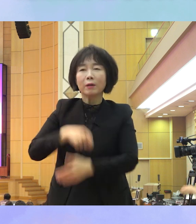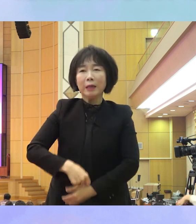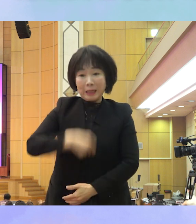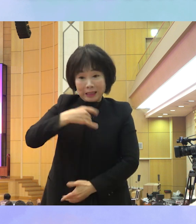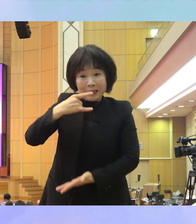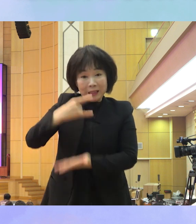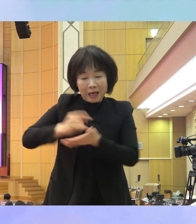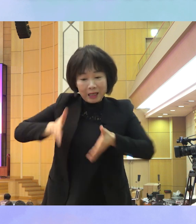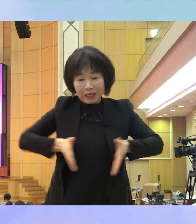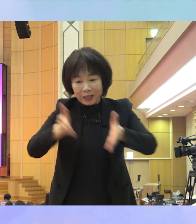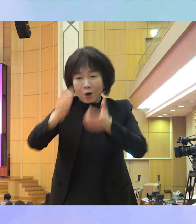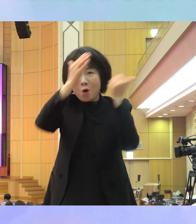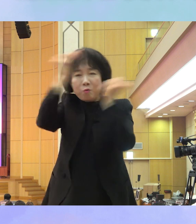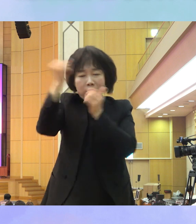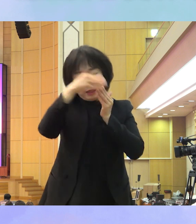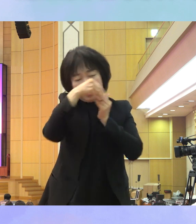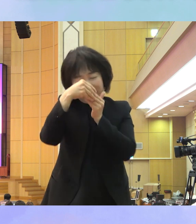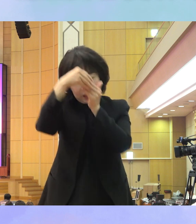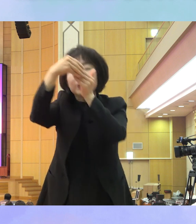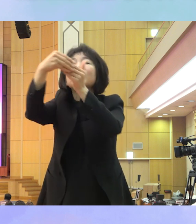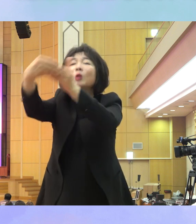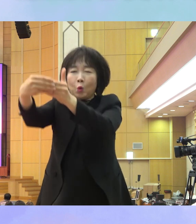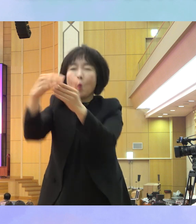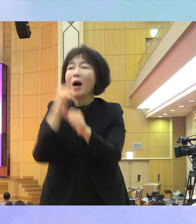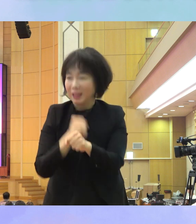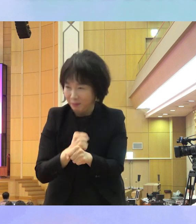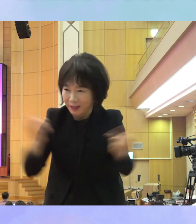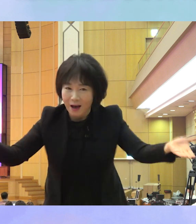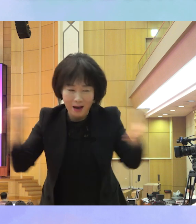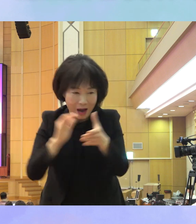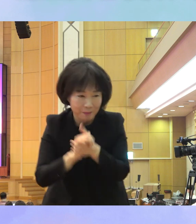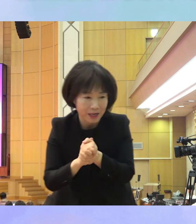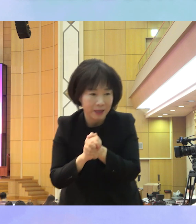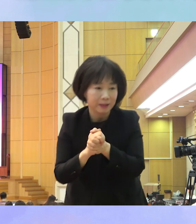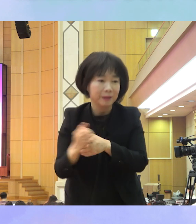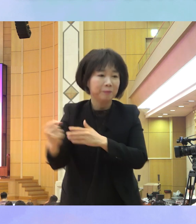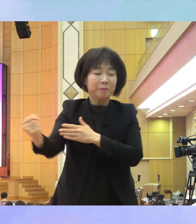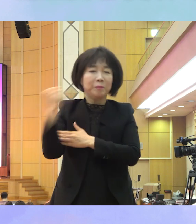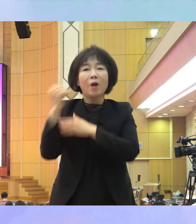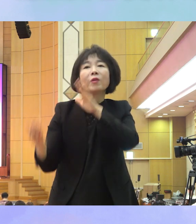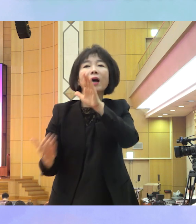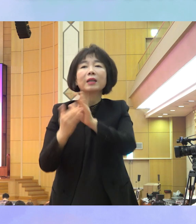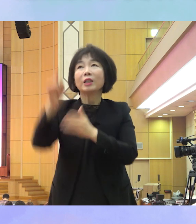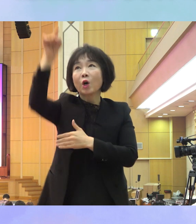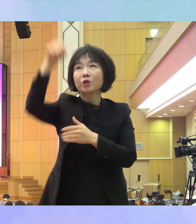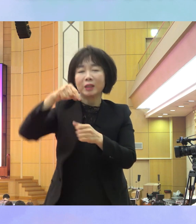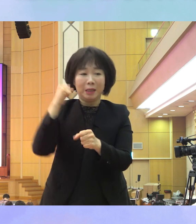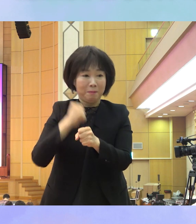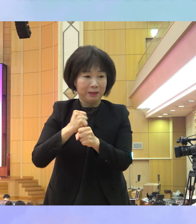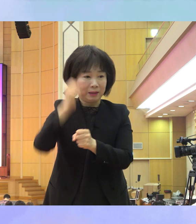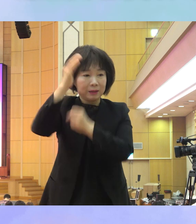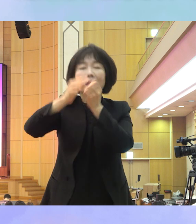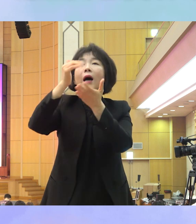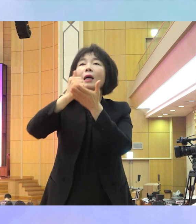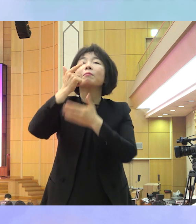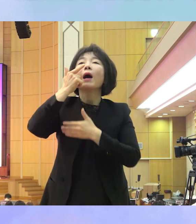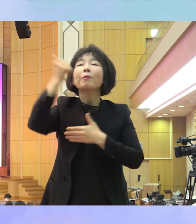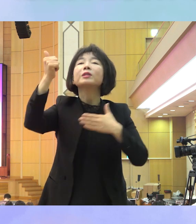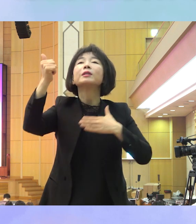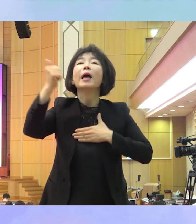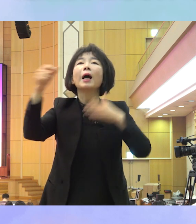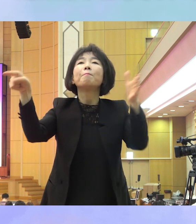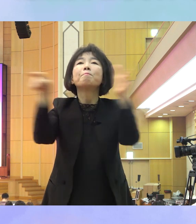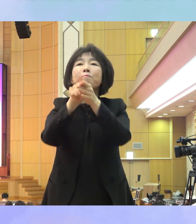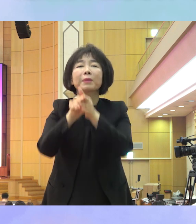길로 인도하시는도다. 아멘. 전능하사 천지를 만드신 하나님 아버지를 내가